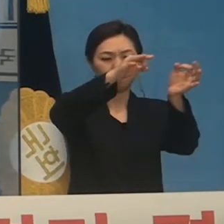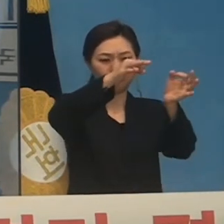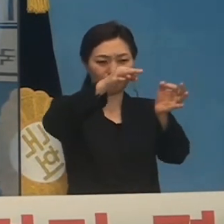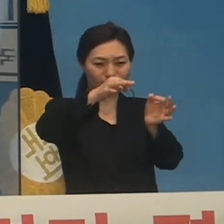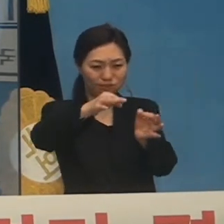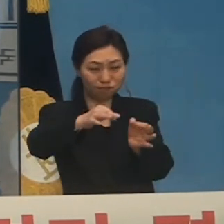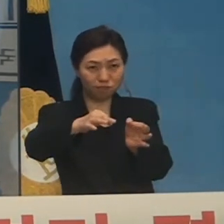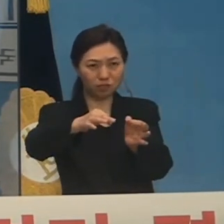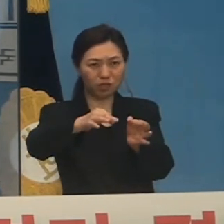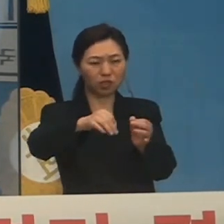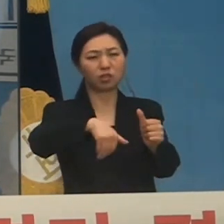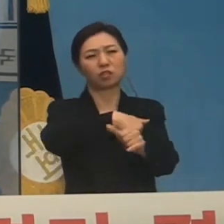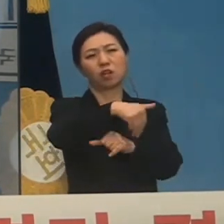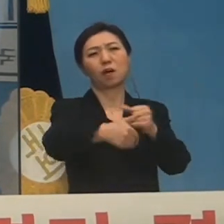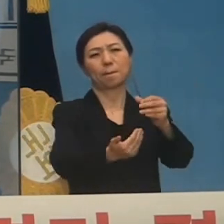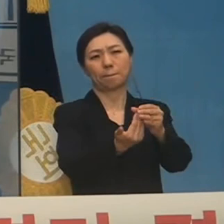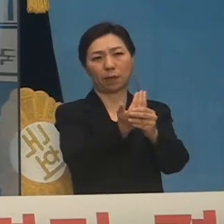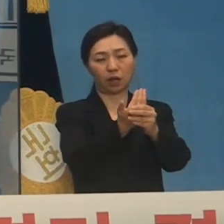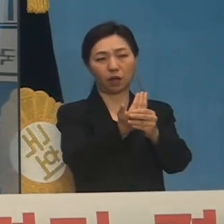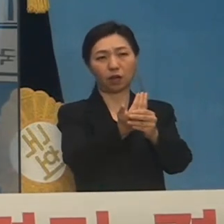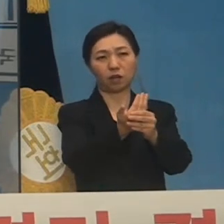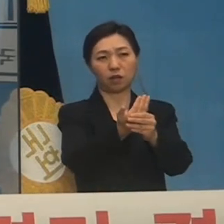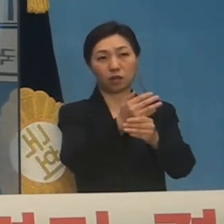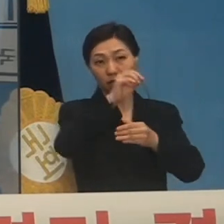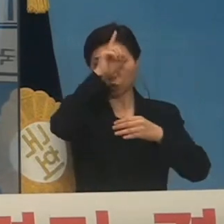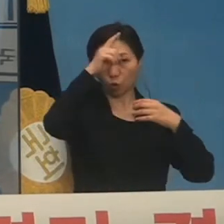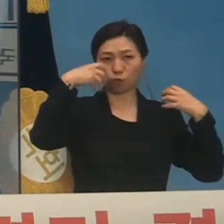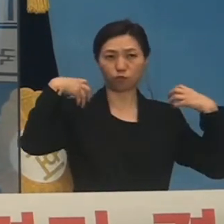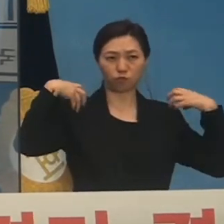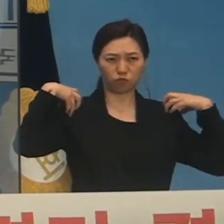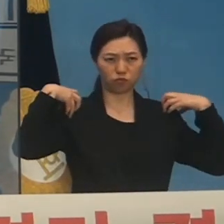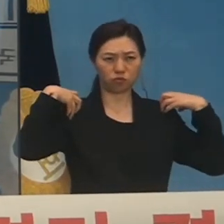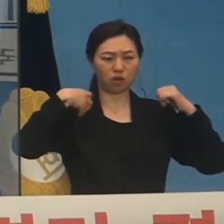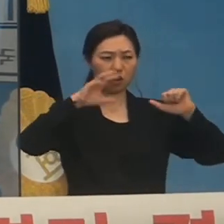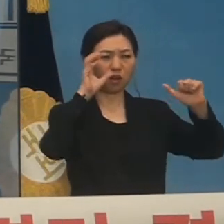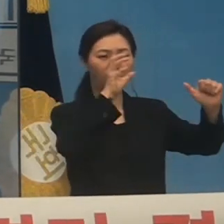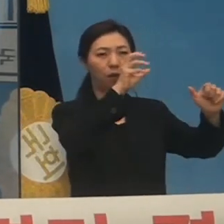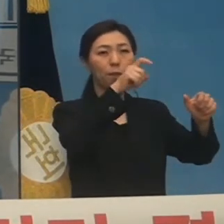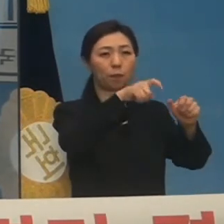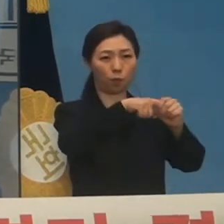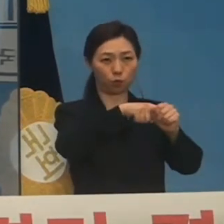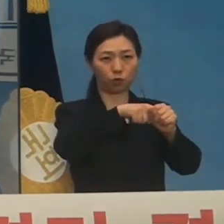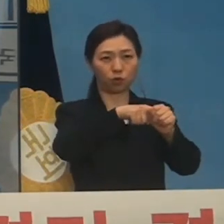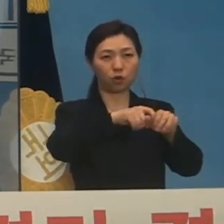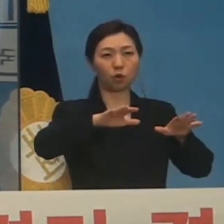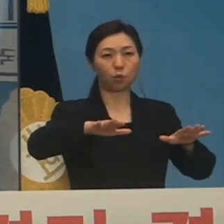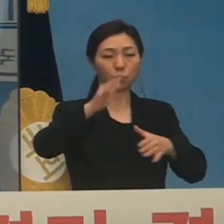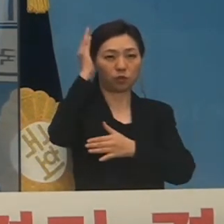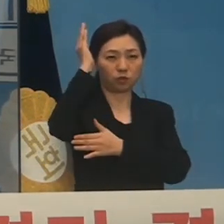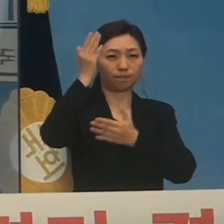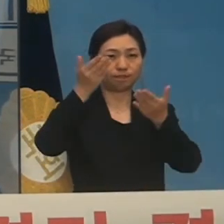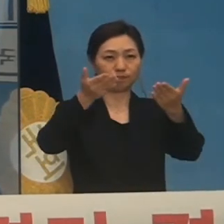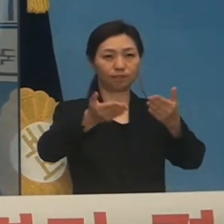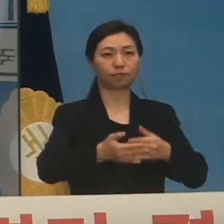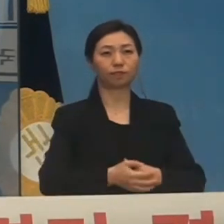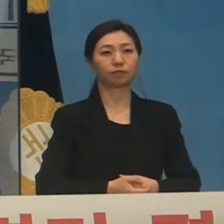하락하는 상황을 발생시킨 정부를 규탄하고자 이 자리에 함께